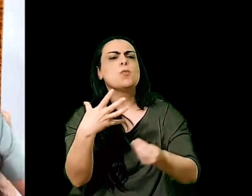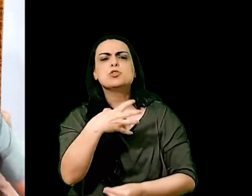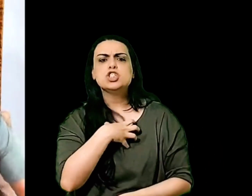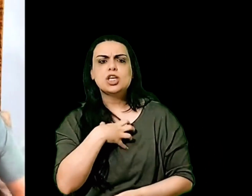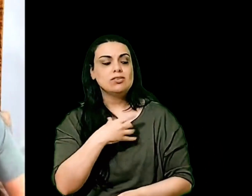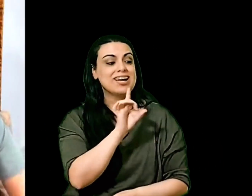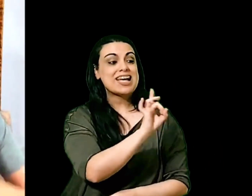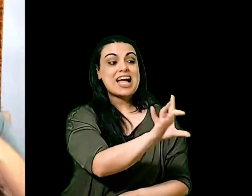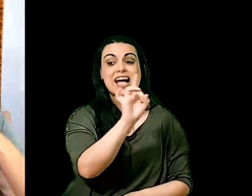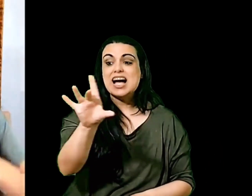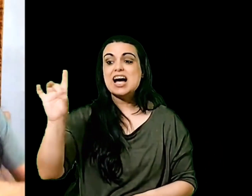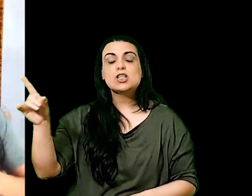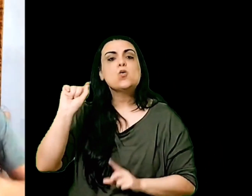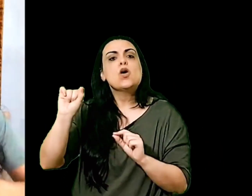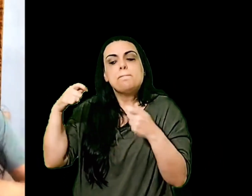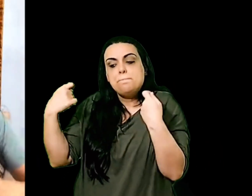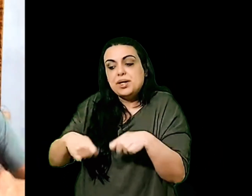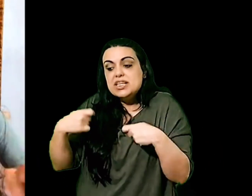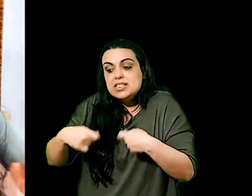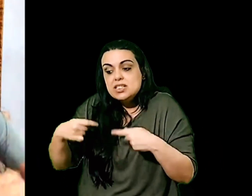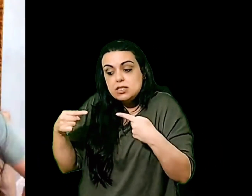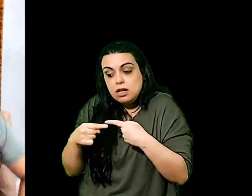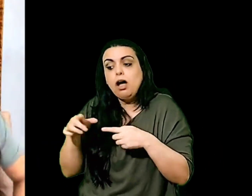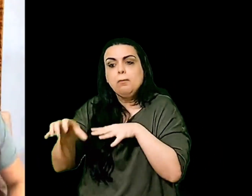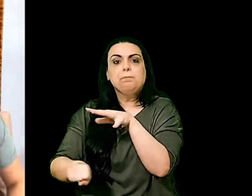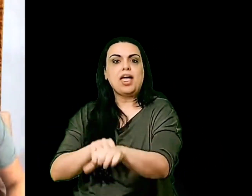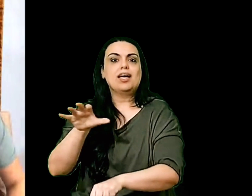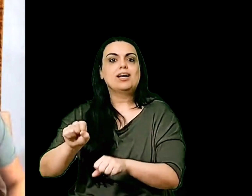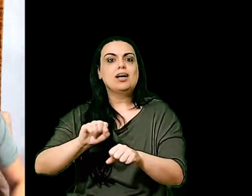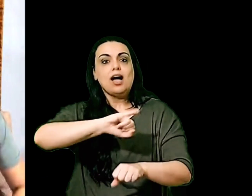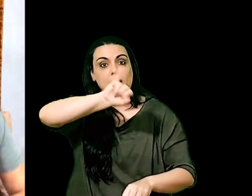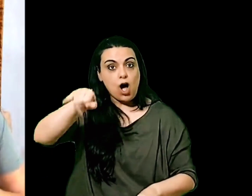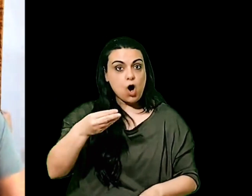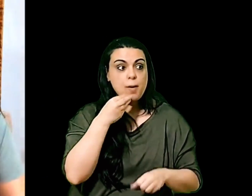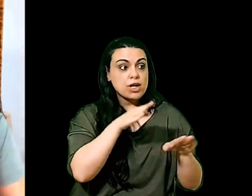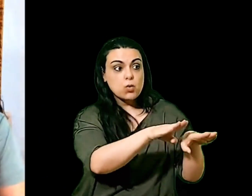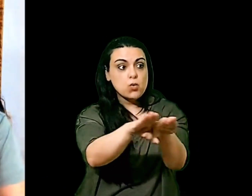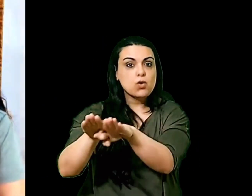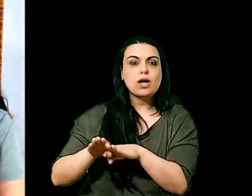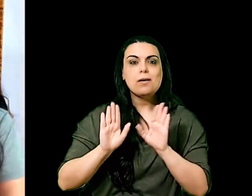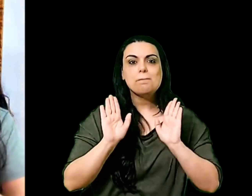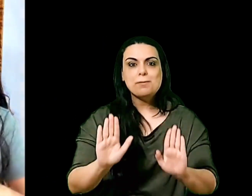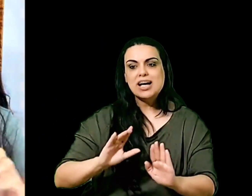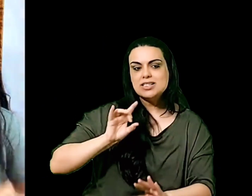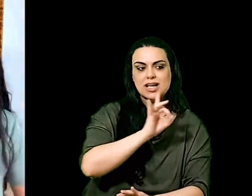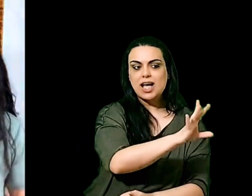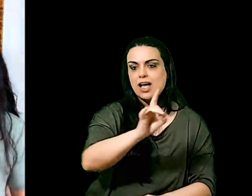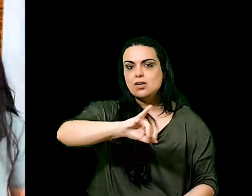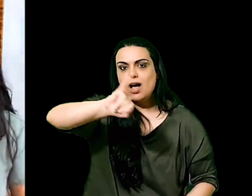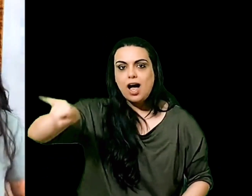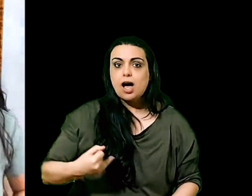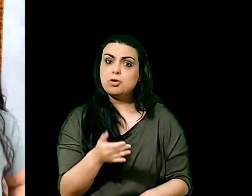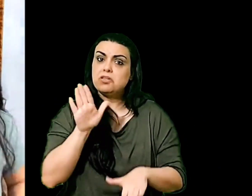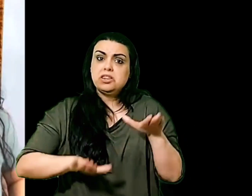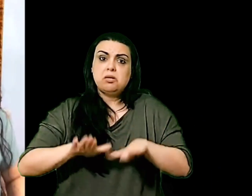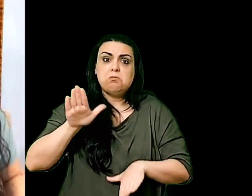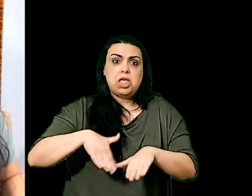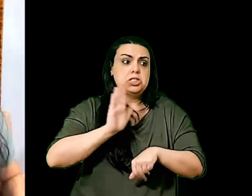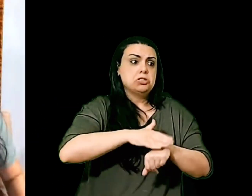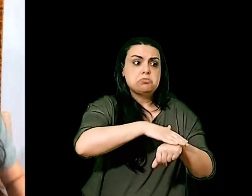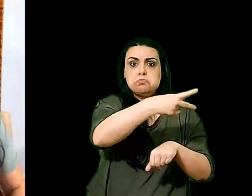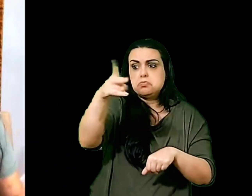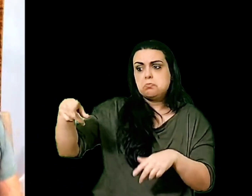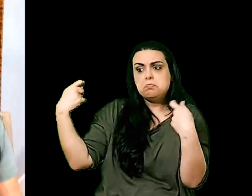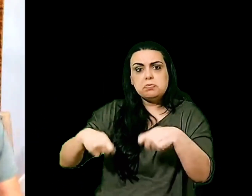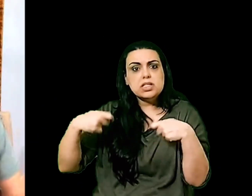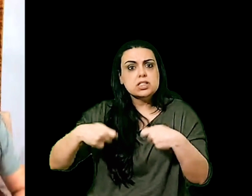que eles vão recolher? Cada um vai recolher segundo a sua necessidade. Porque a oportunidade ela pode ser igualitária, mas cada um vai